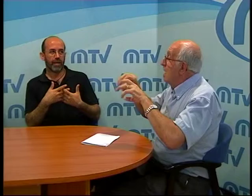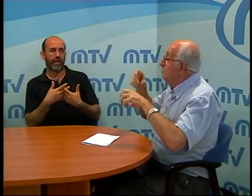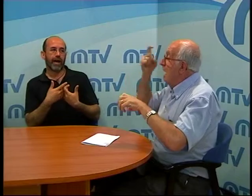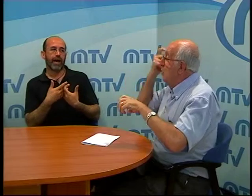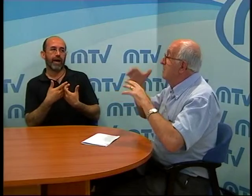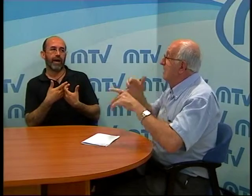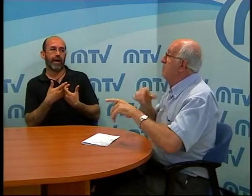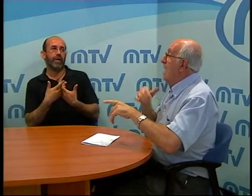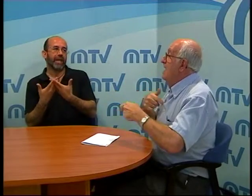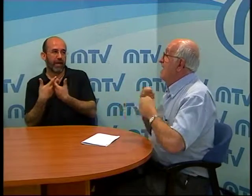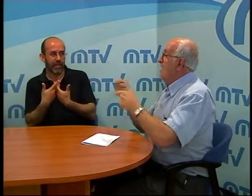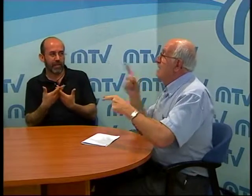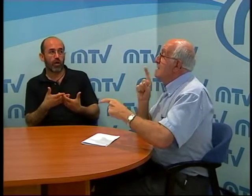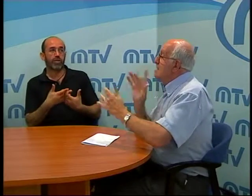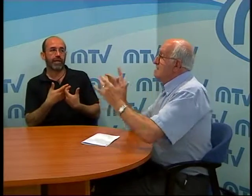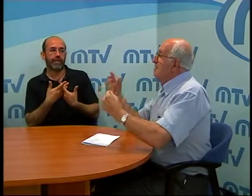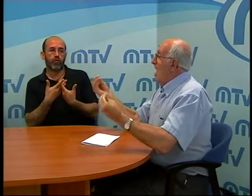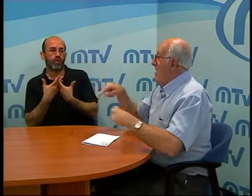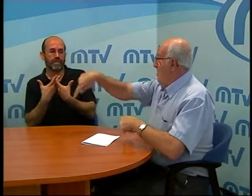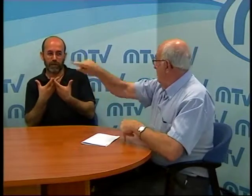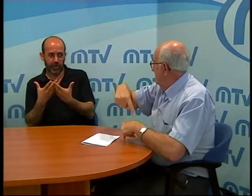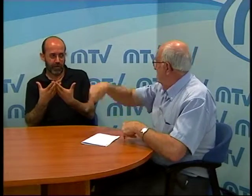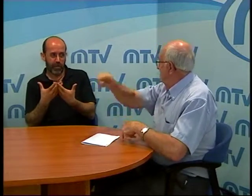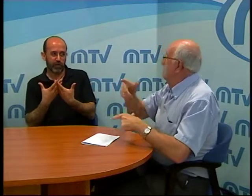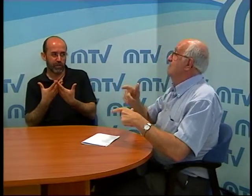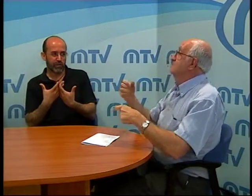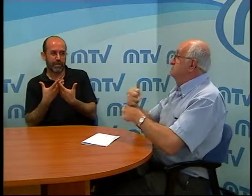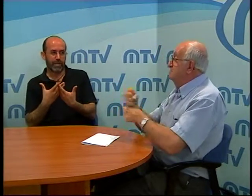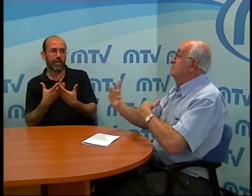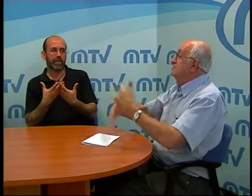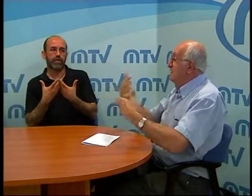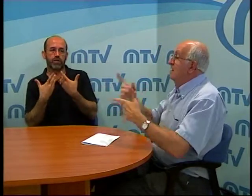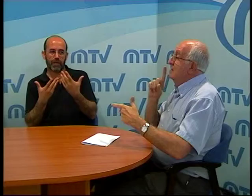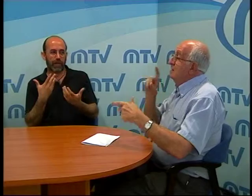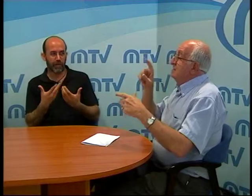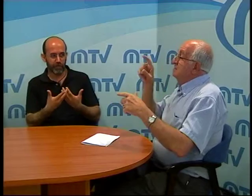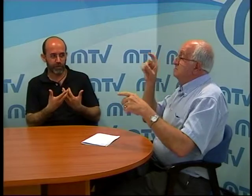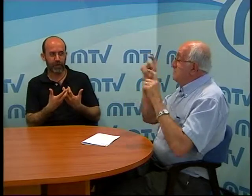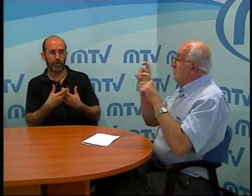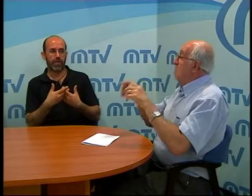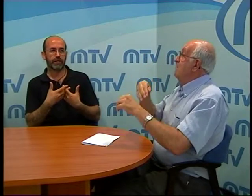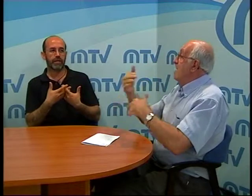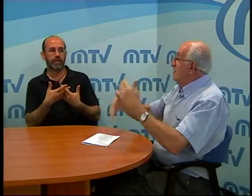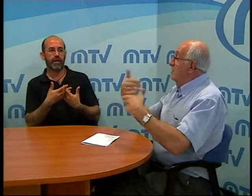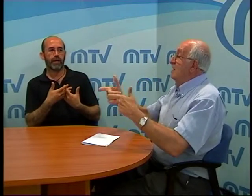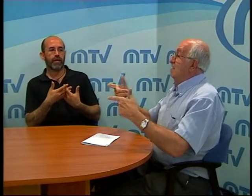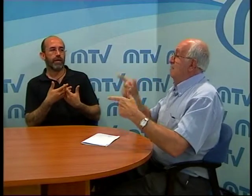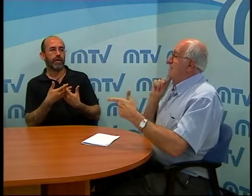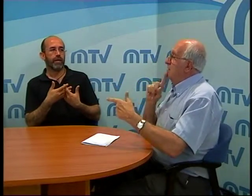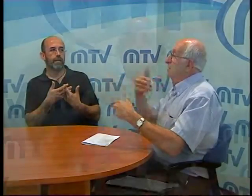ayudar a explicar ciertas cosas. Aún no estaba todavía la profesión de intérprete, yo trabajaba de profesor de lengua de